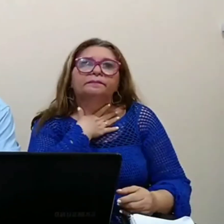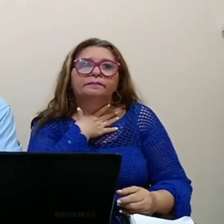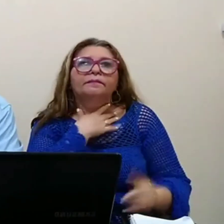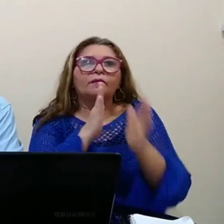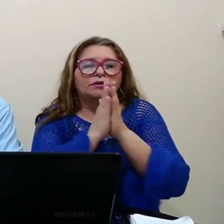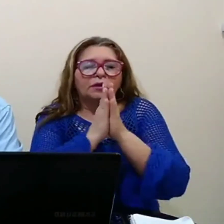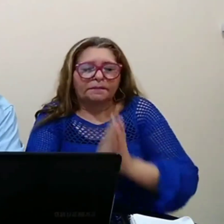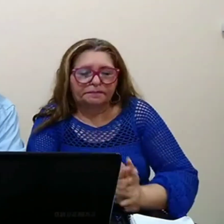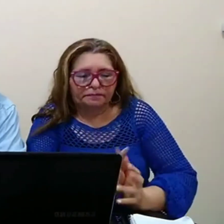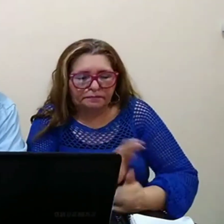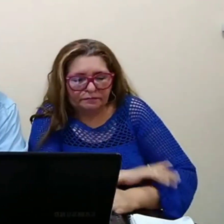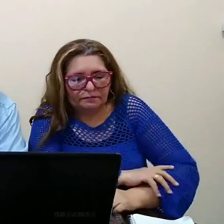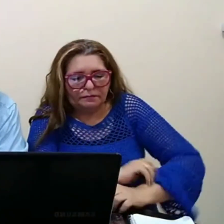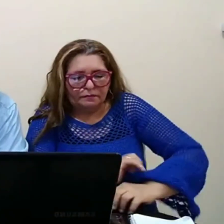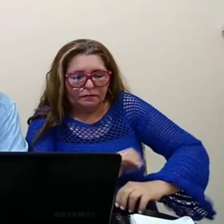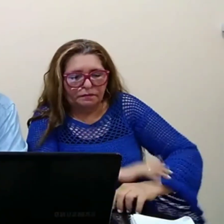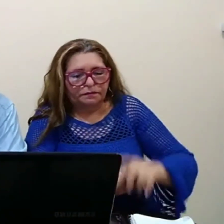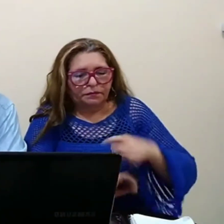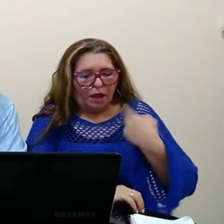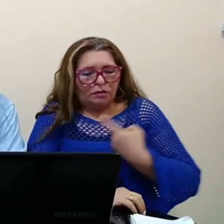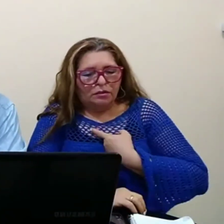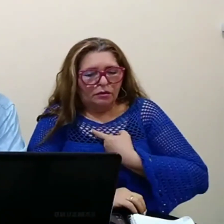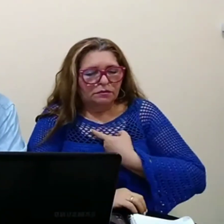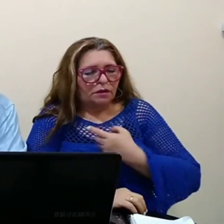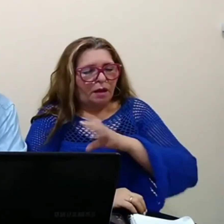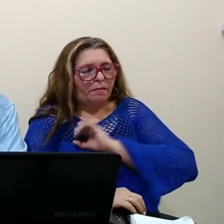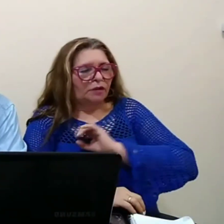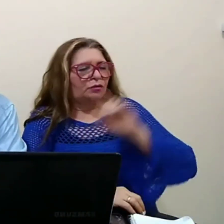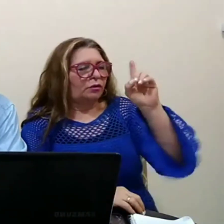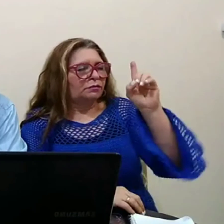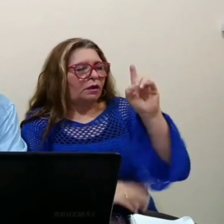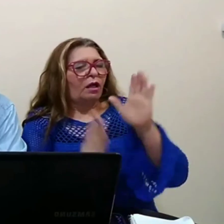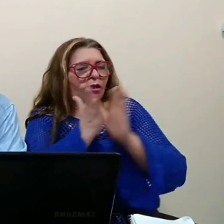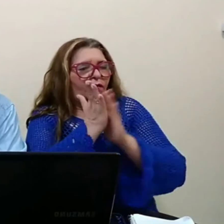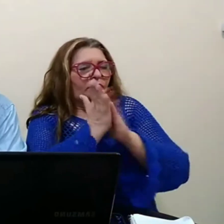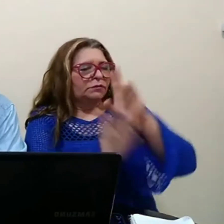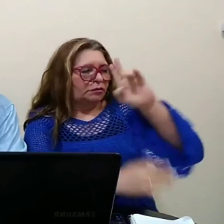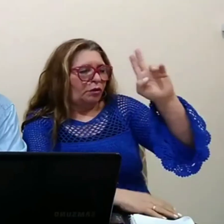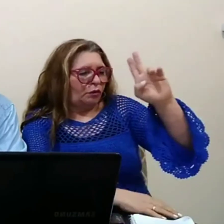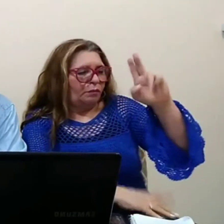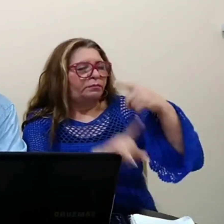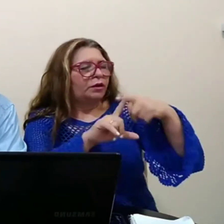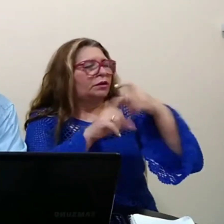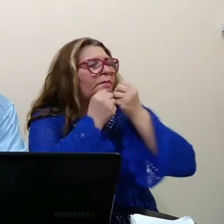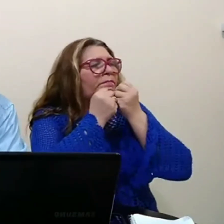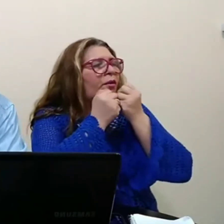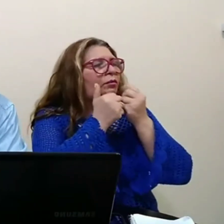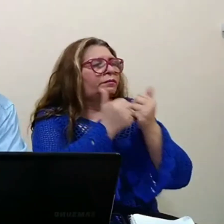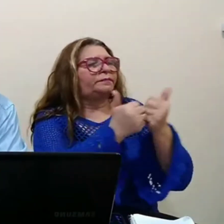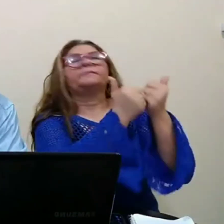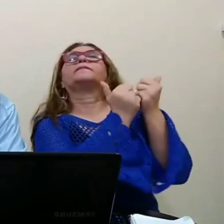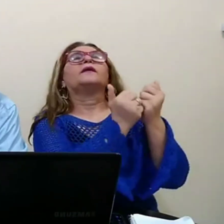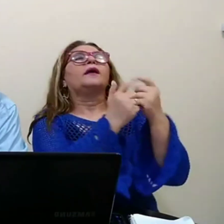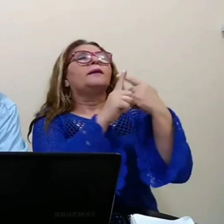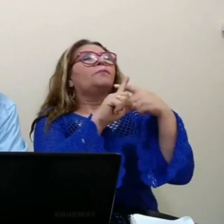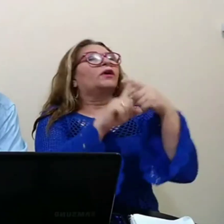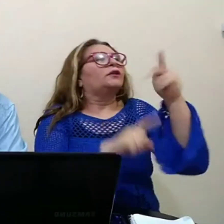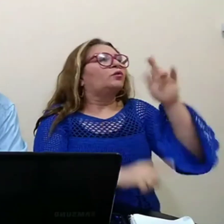Vamos orar. Nosso amado Deus, nós louvamos o teu nome porque o Senhor é muito bom e a